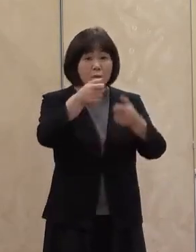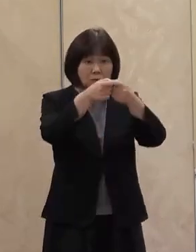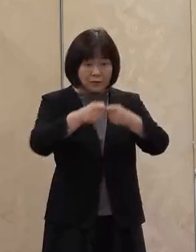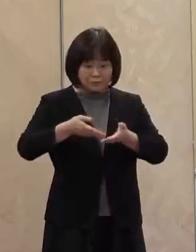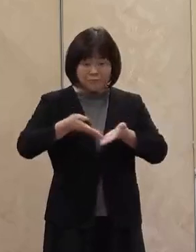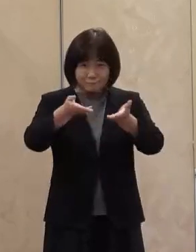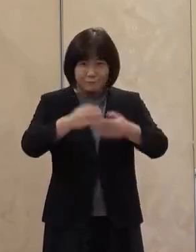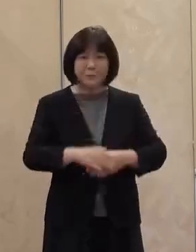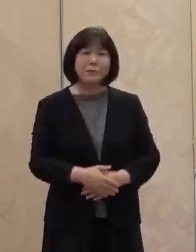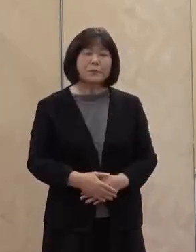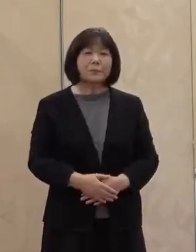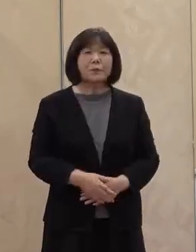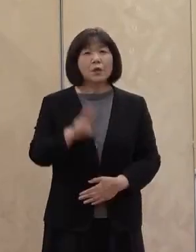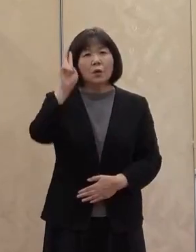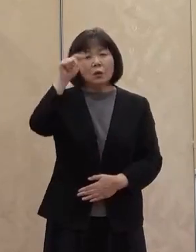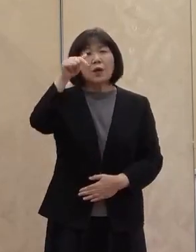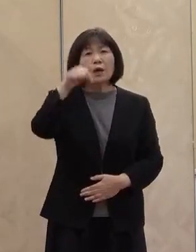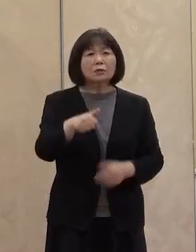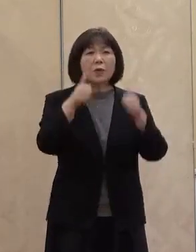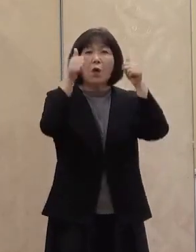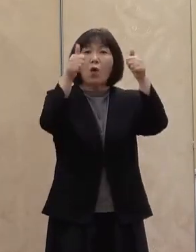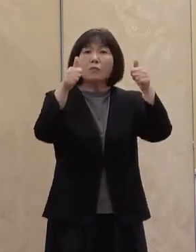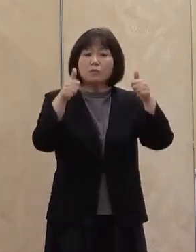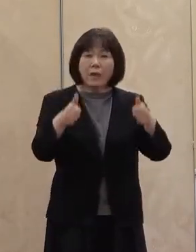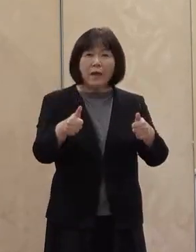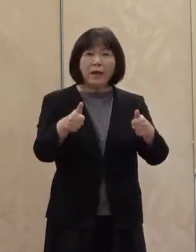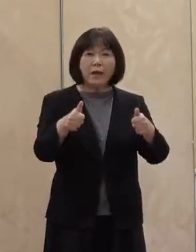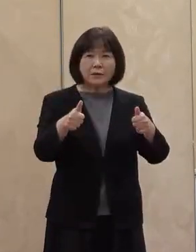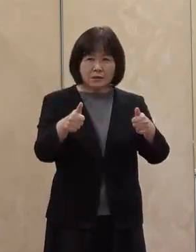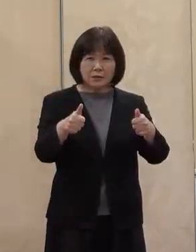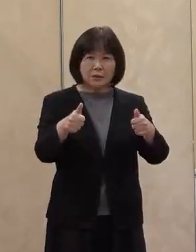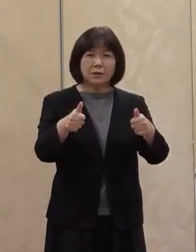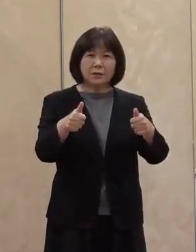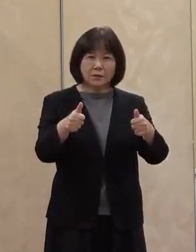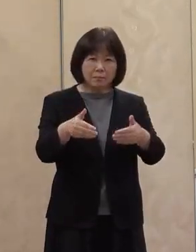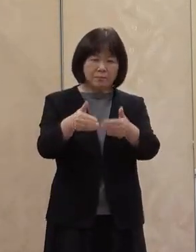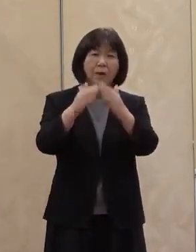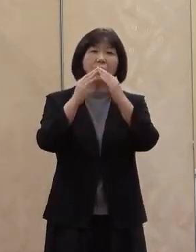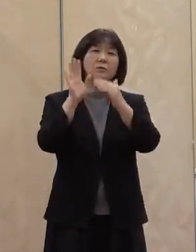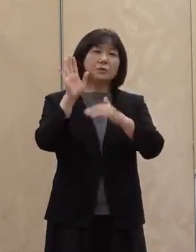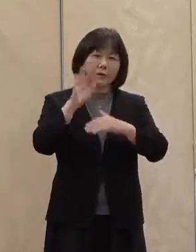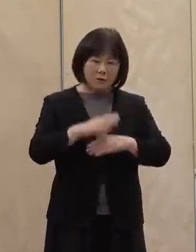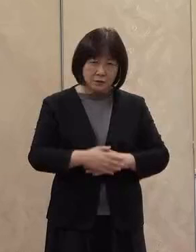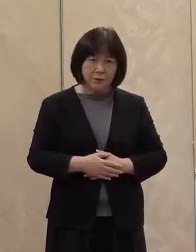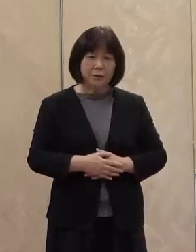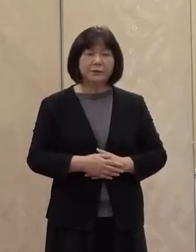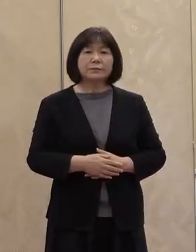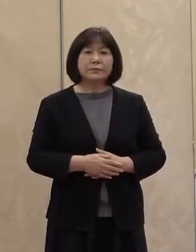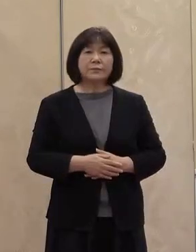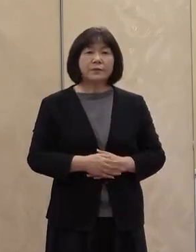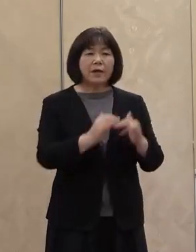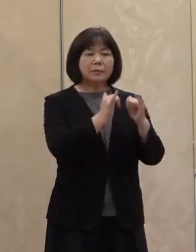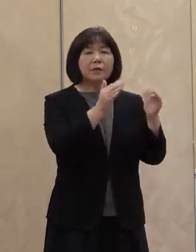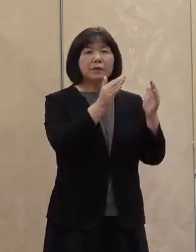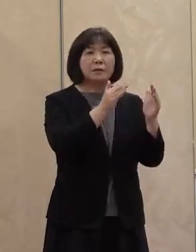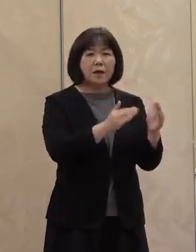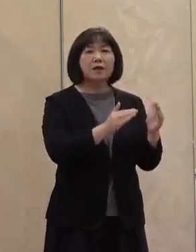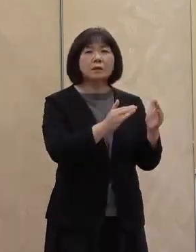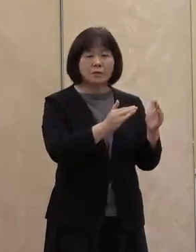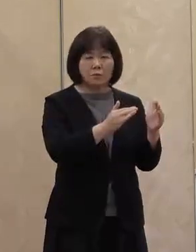しますが、大阪府においてホームページをあの、まあ、プラットフォームを作って、そして、民間のそうい